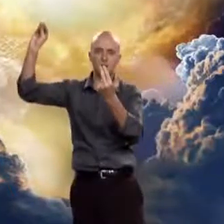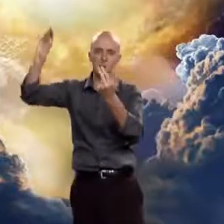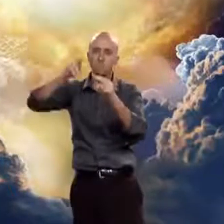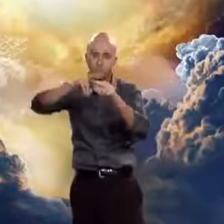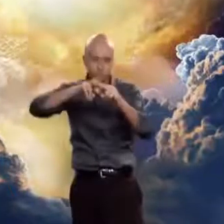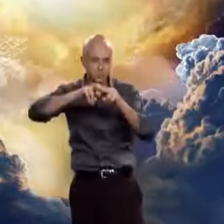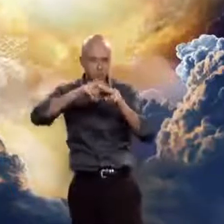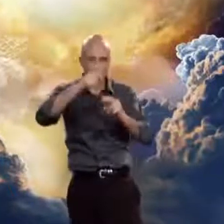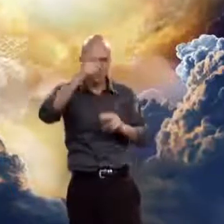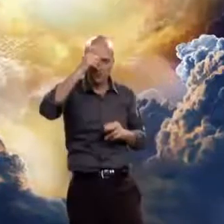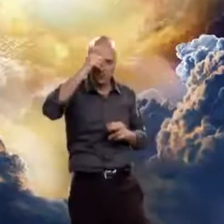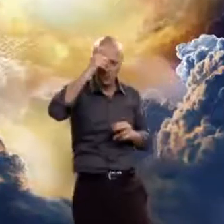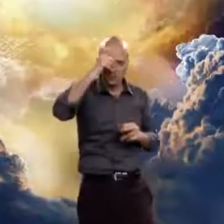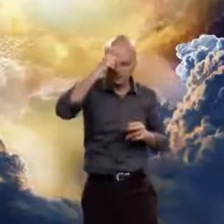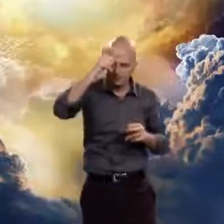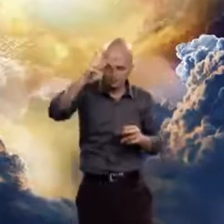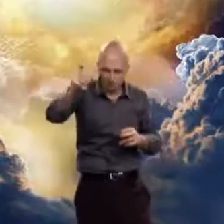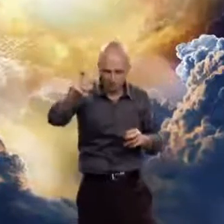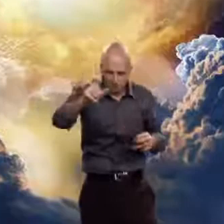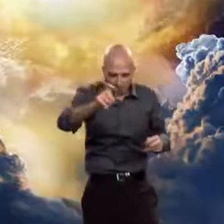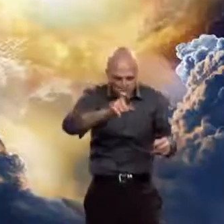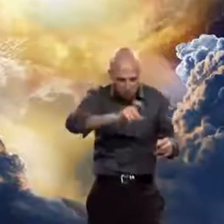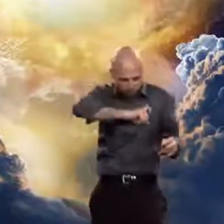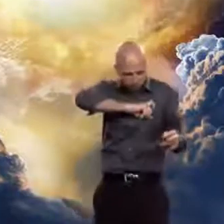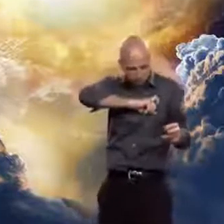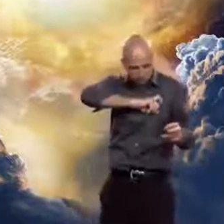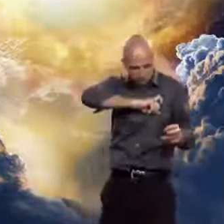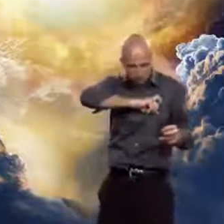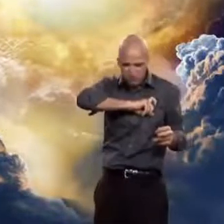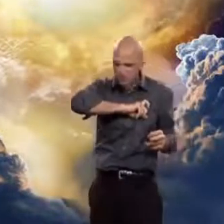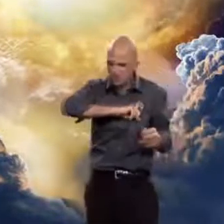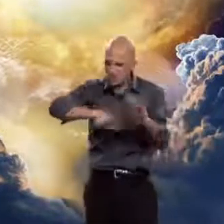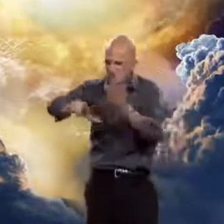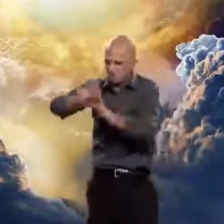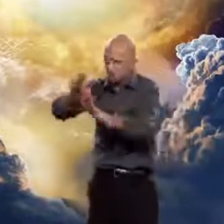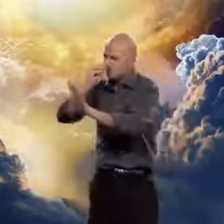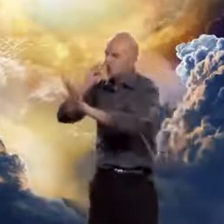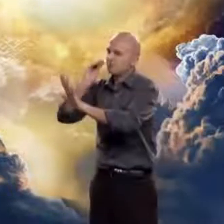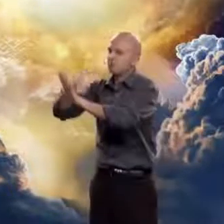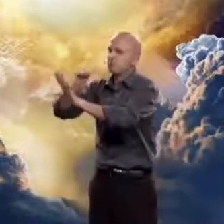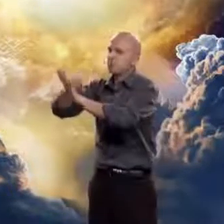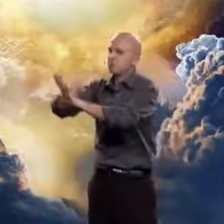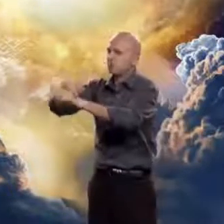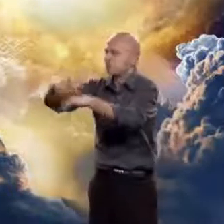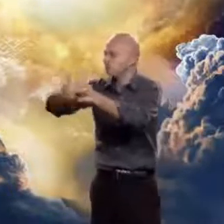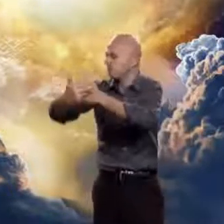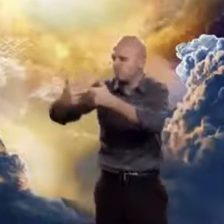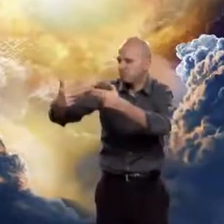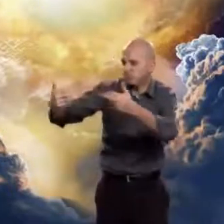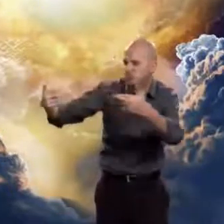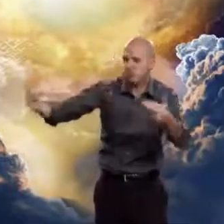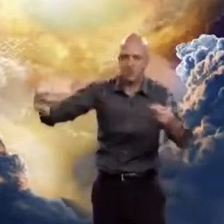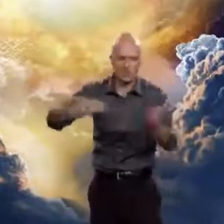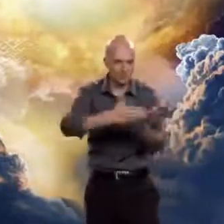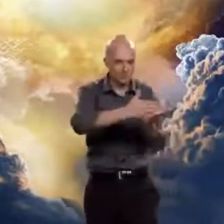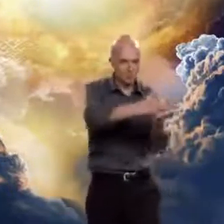mestres. A linguagem da Bíblia deve ser explicada de acordo com o seu sentido óbvio, a menos que um símbolo ou figura seja